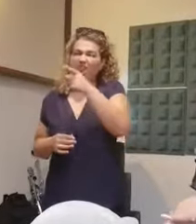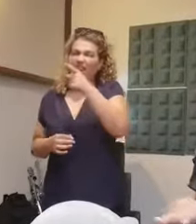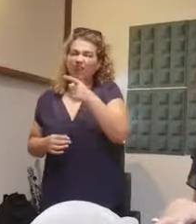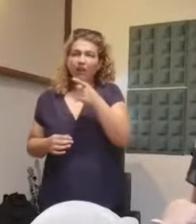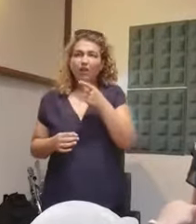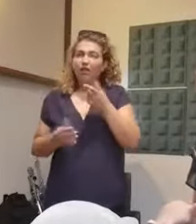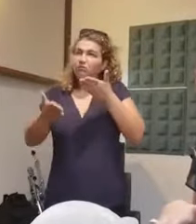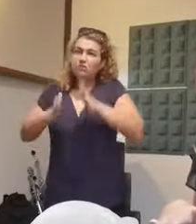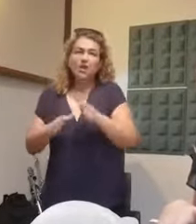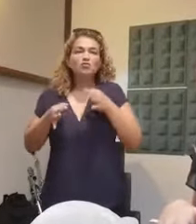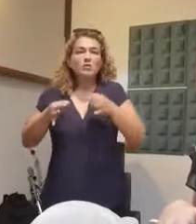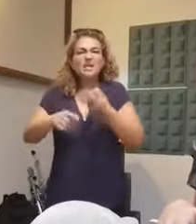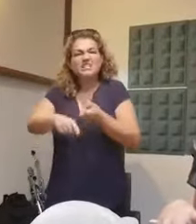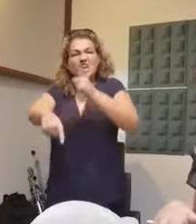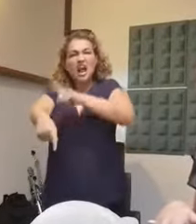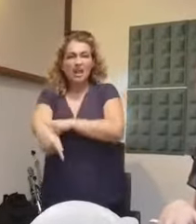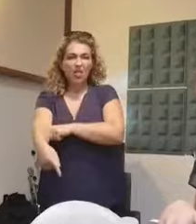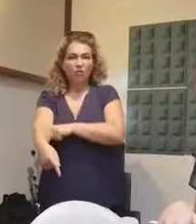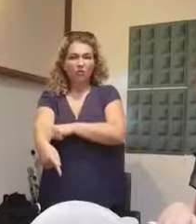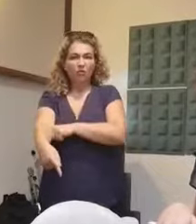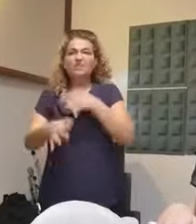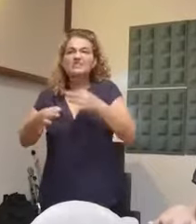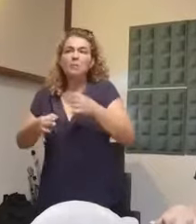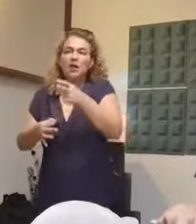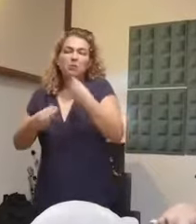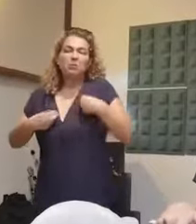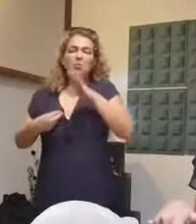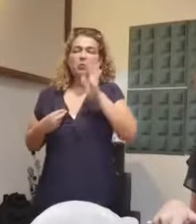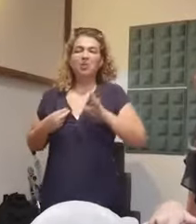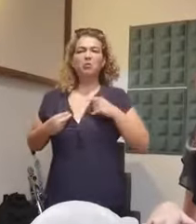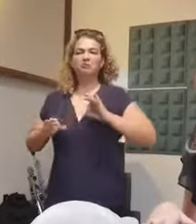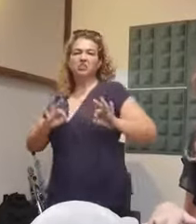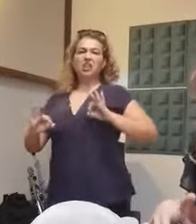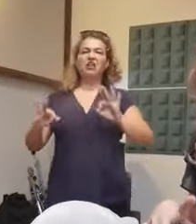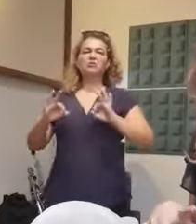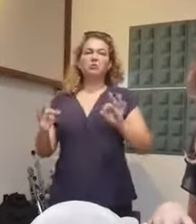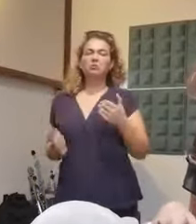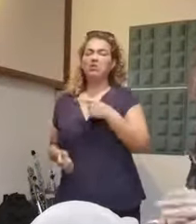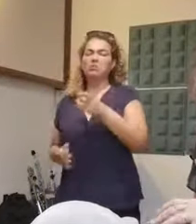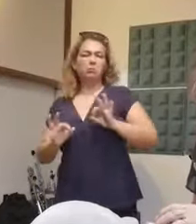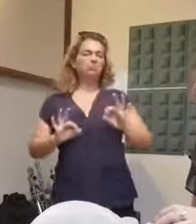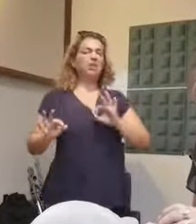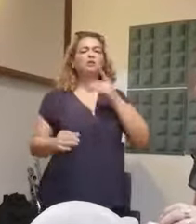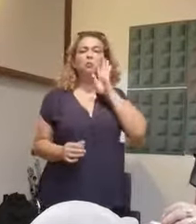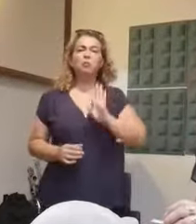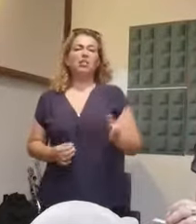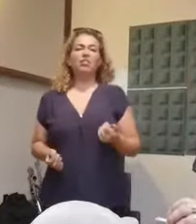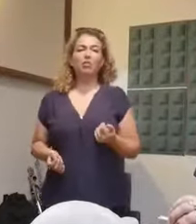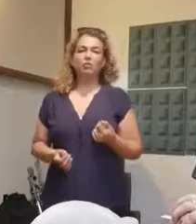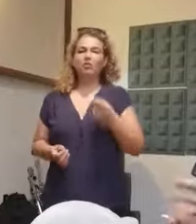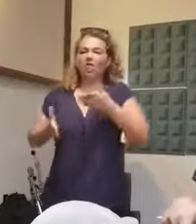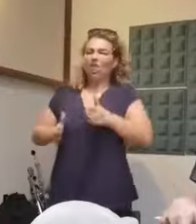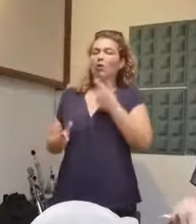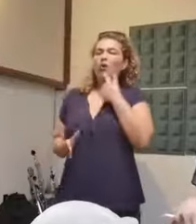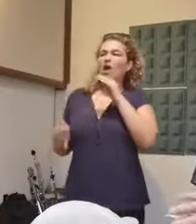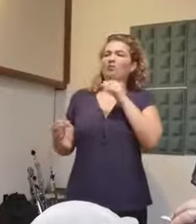Es un todo lo que hace, para todo lo que hace monta un drama. Esto no es una señal, es un teatro que está haciendo. Y a